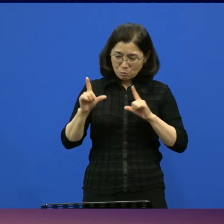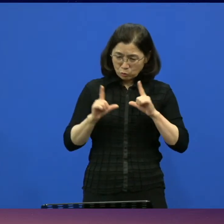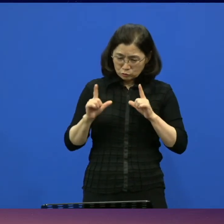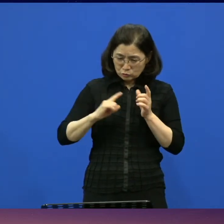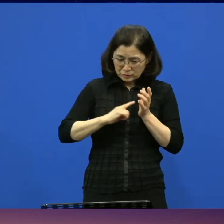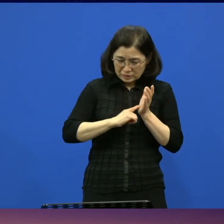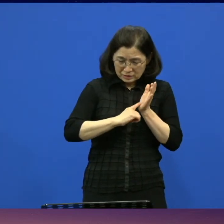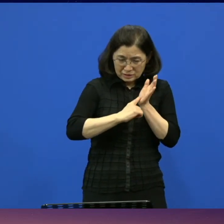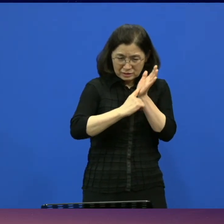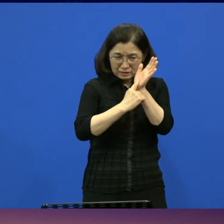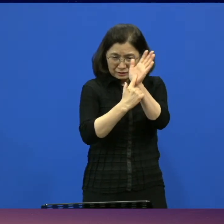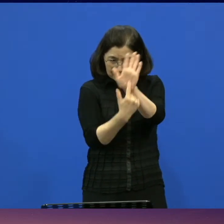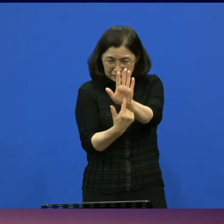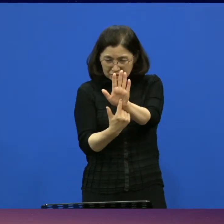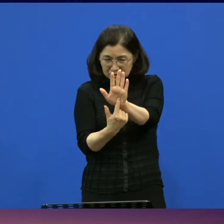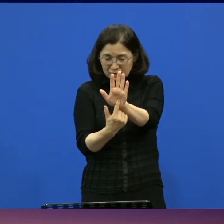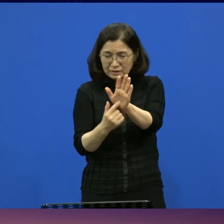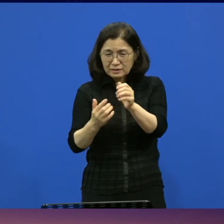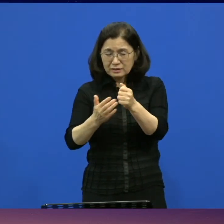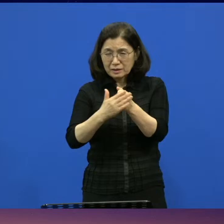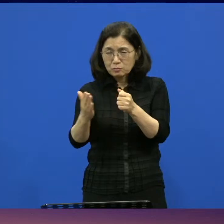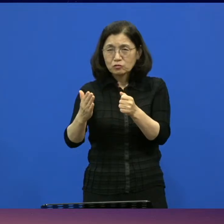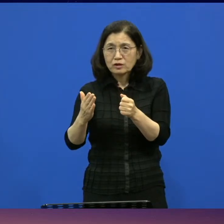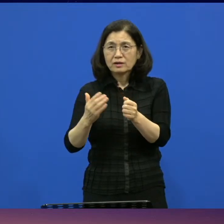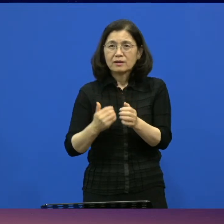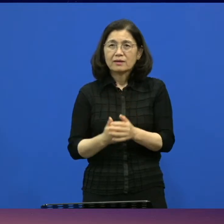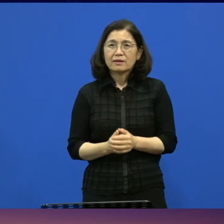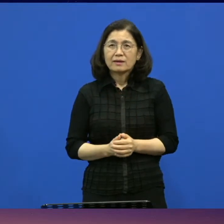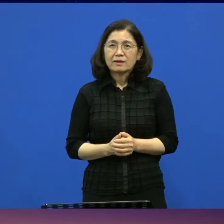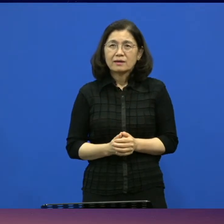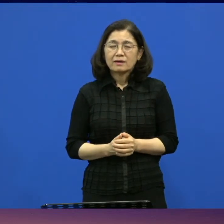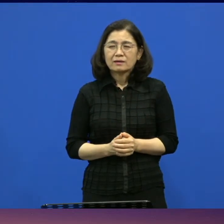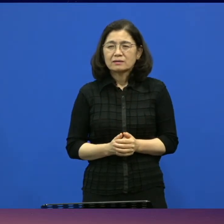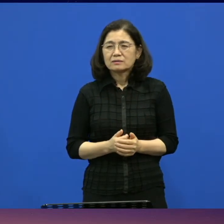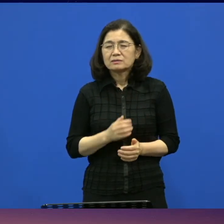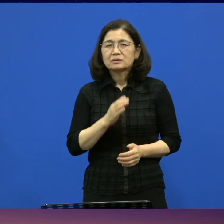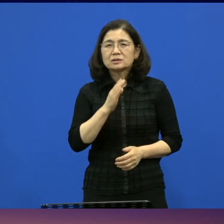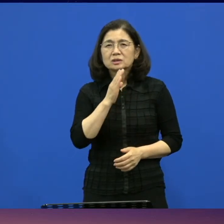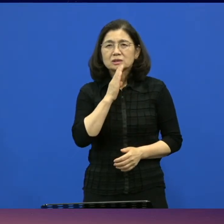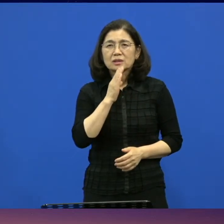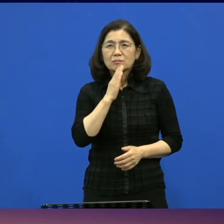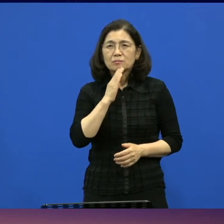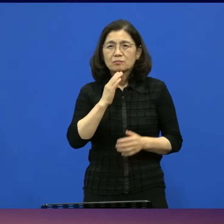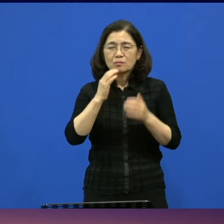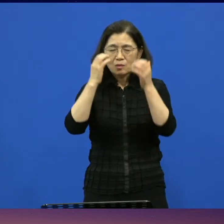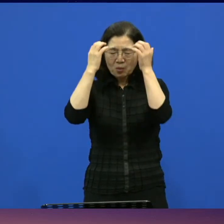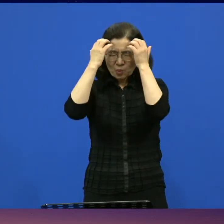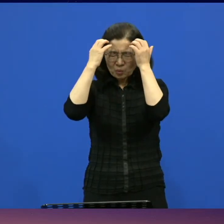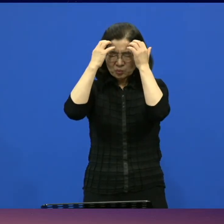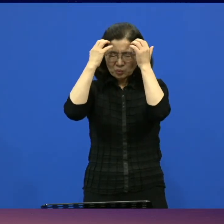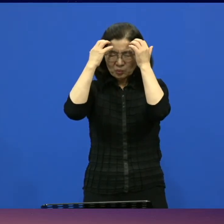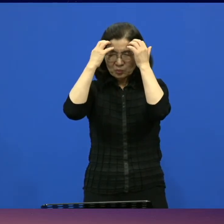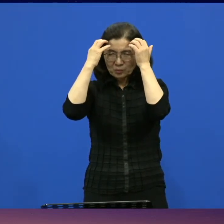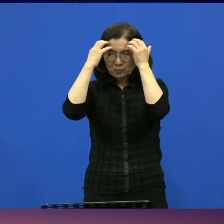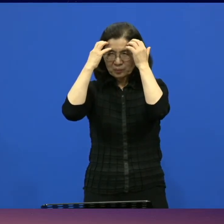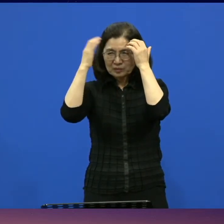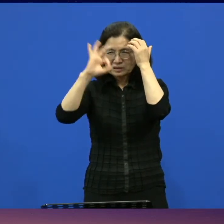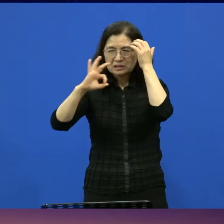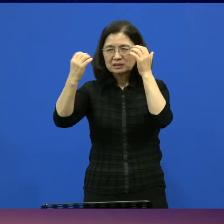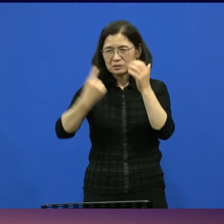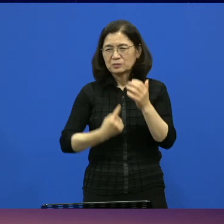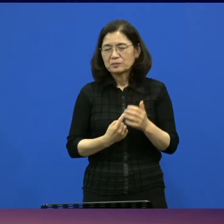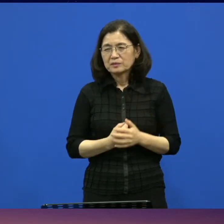거거든요. 그 고난을 통해서 자신의 모습을 들추어내는 거죠. 그러니까 감당하기 어려워요. 굉장히 감당하기 힘들어요.